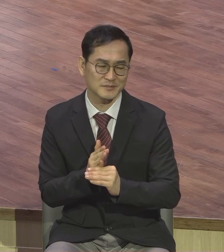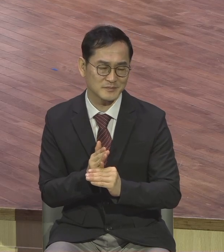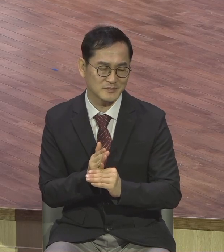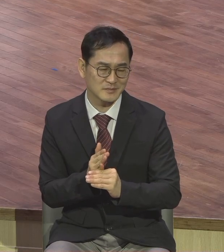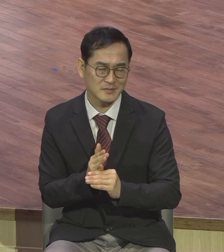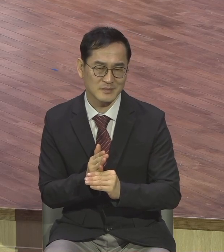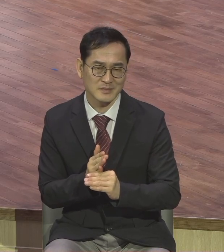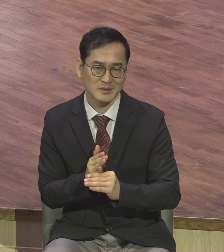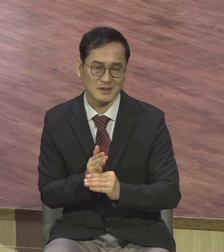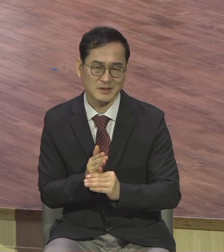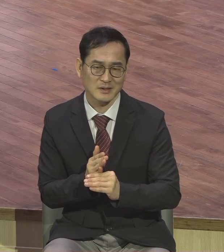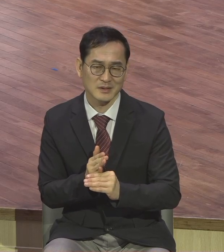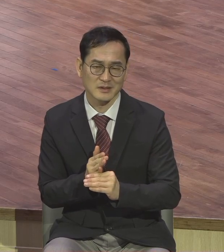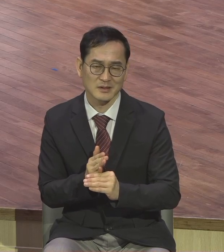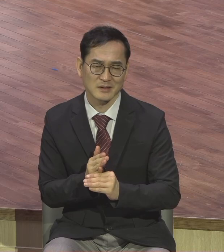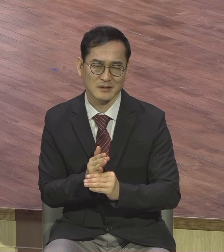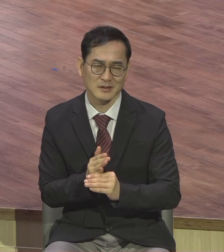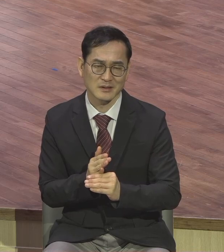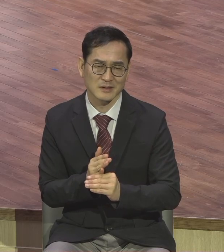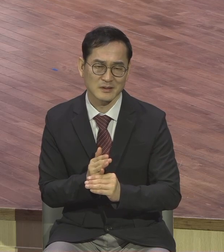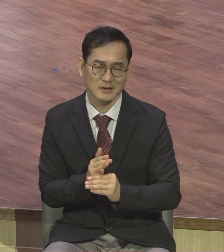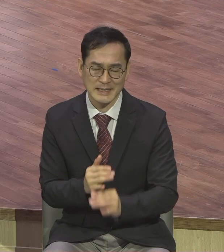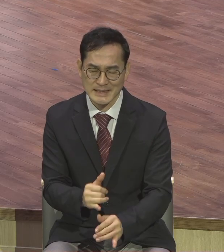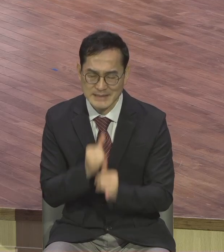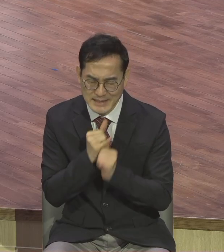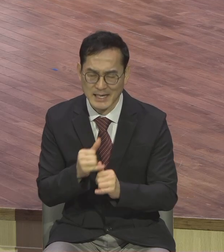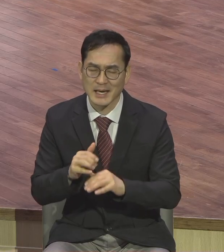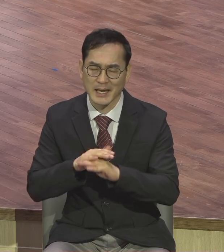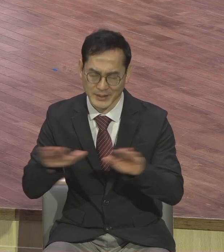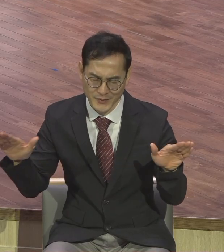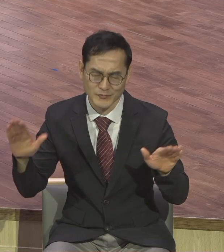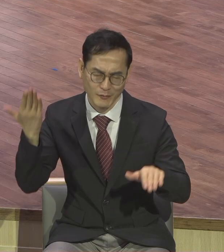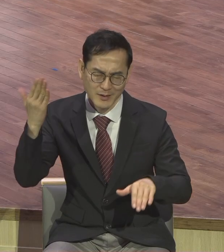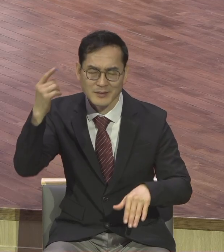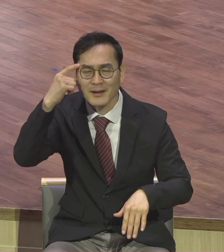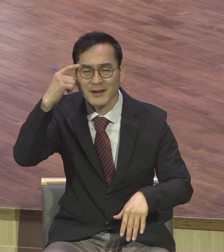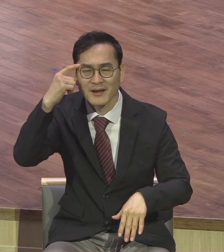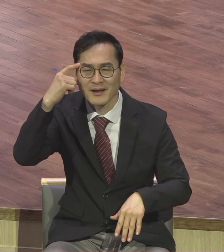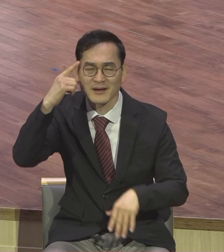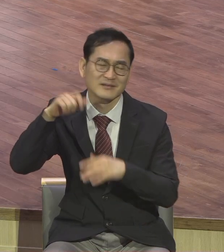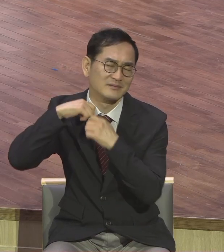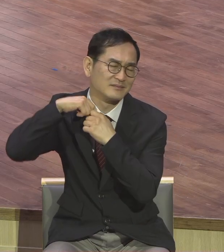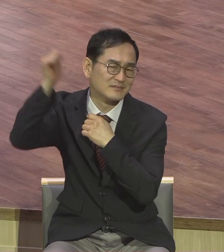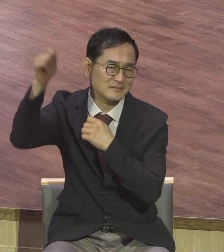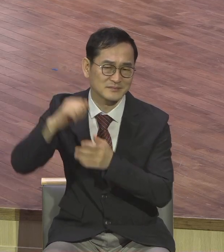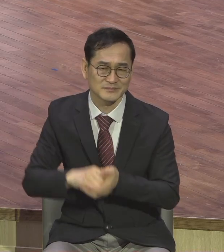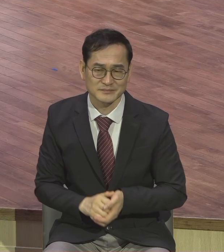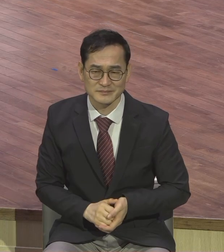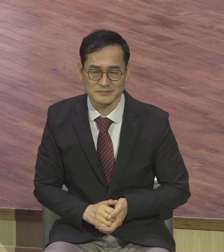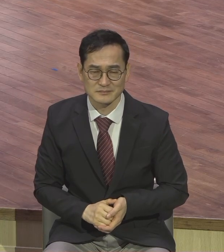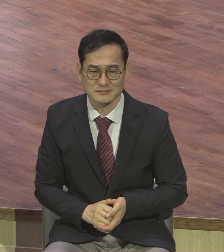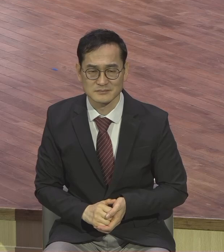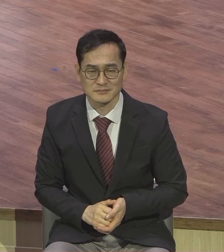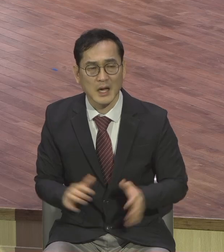최악의 선택을 한 것입니다. 자살이 문제를 해결합니까? 수 틀리면 자살합니까?